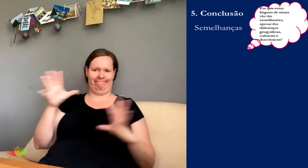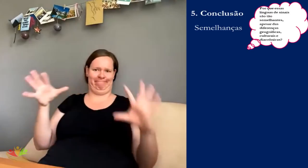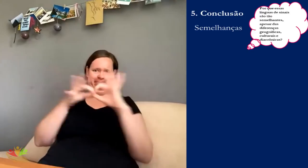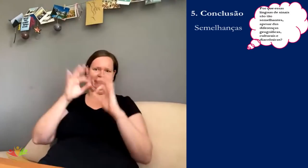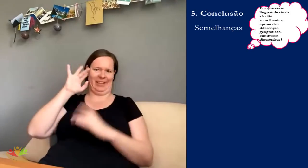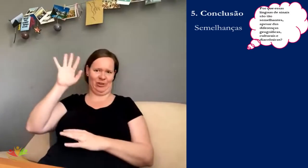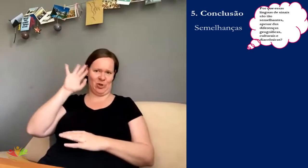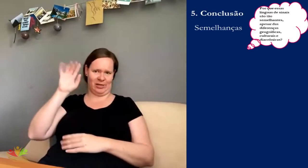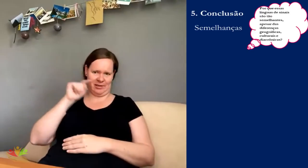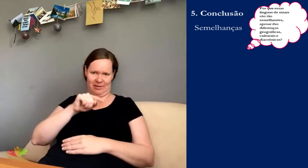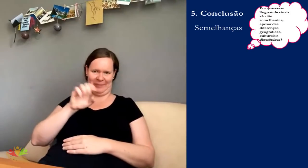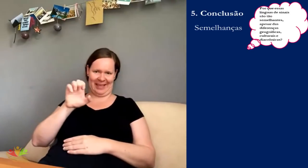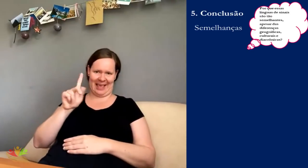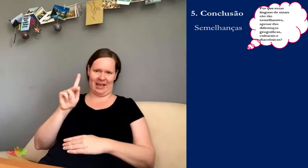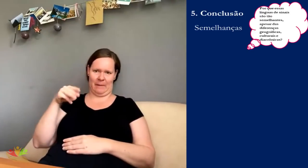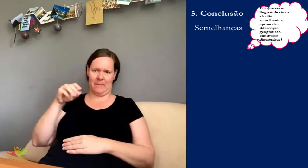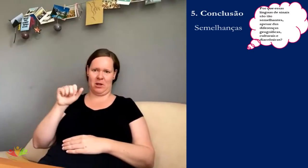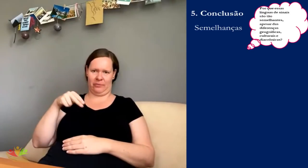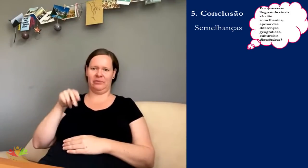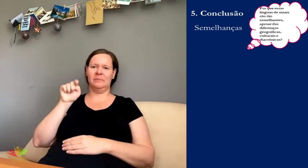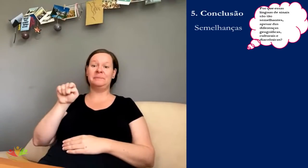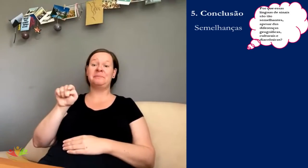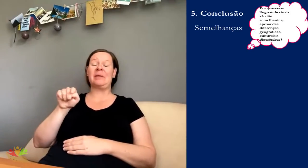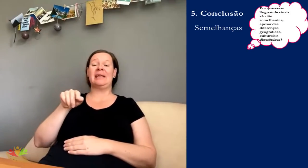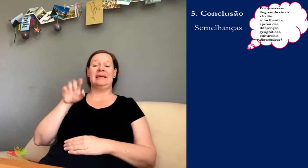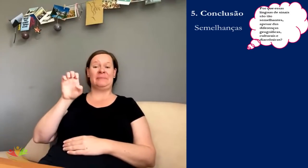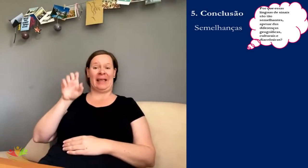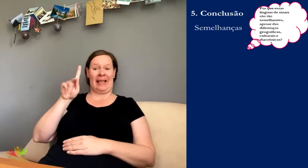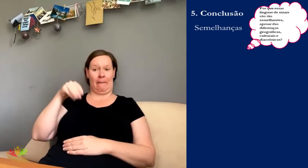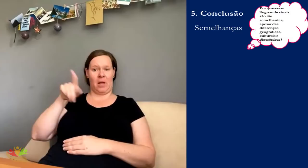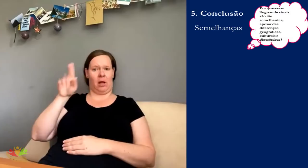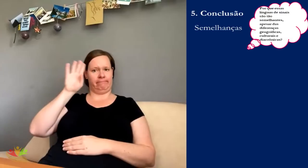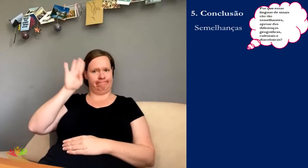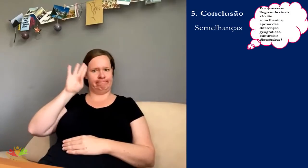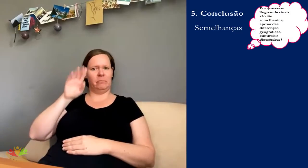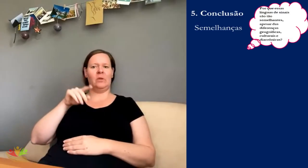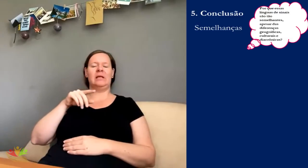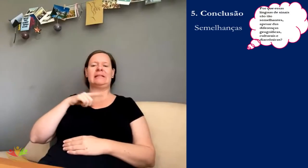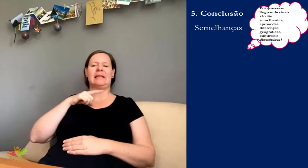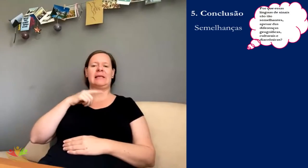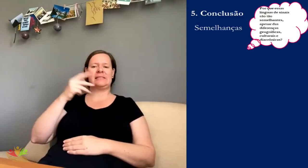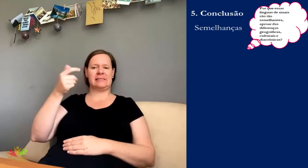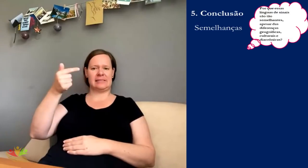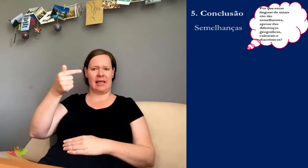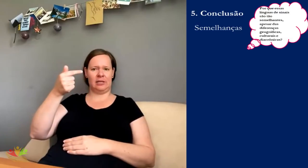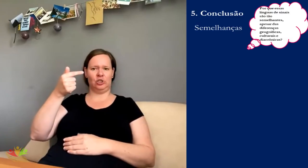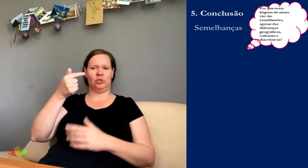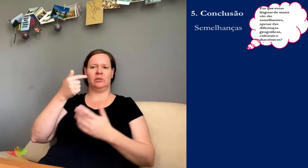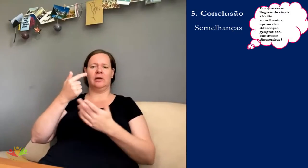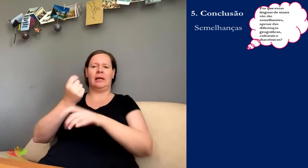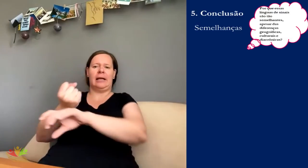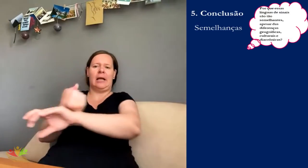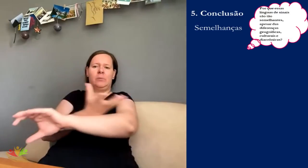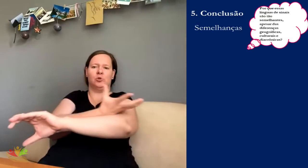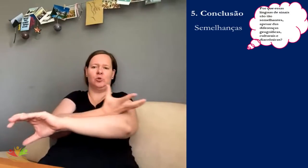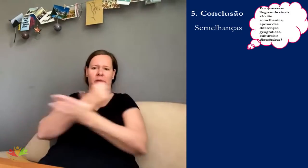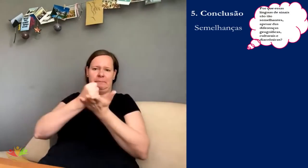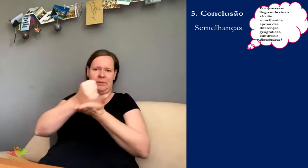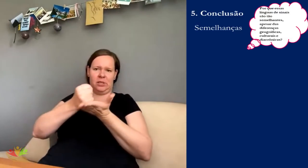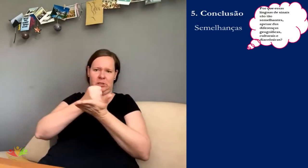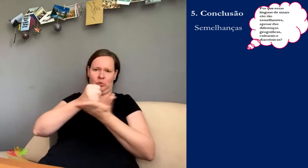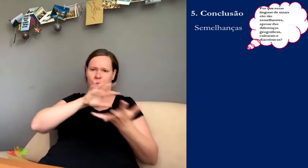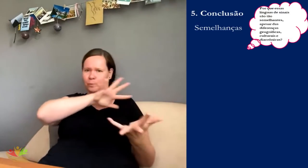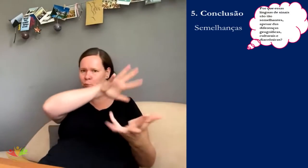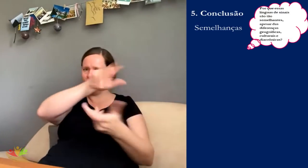minta para mim. Ele linka essa teoria, também